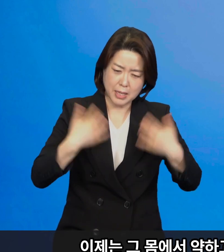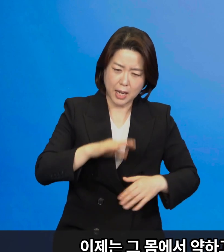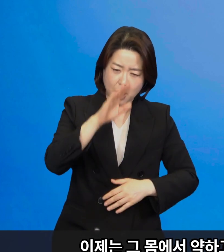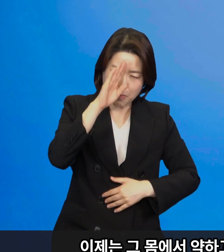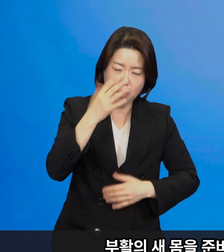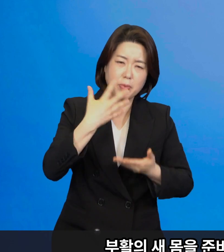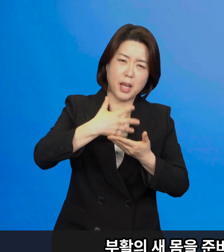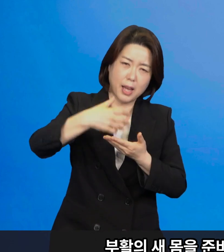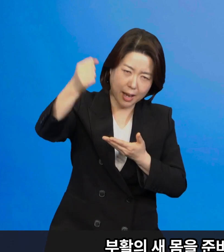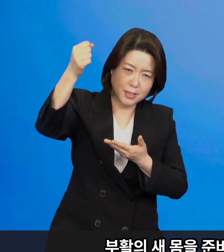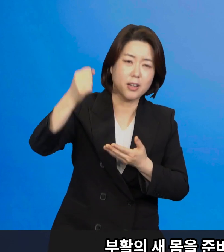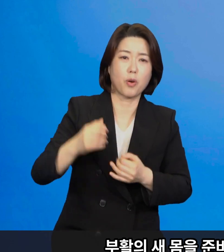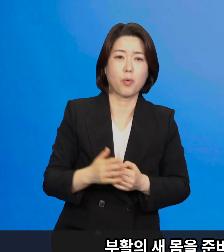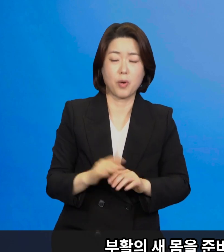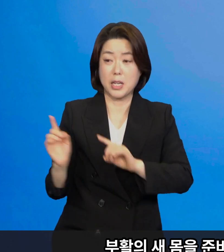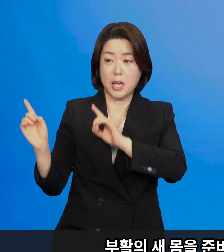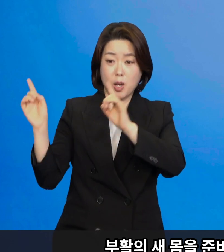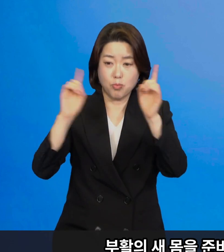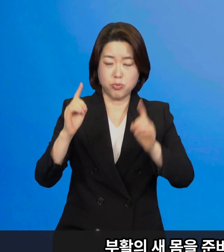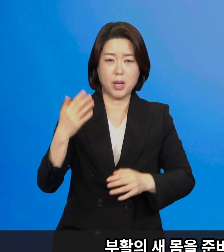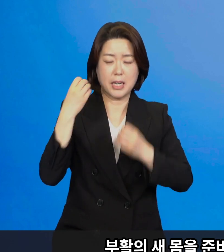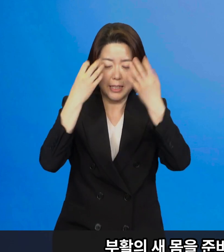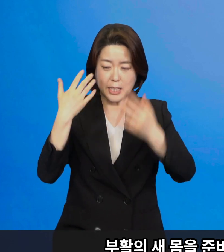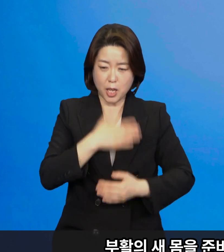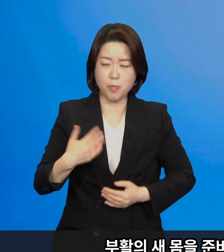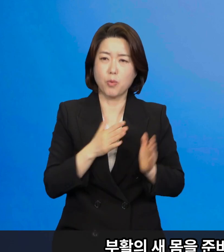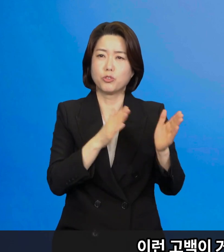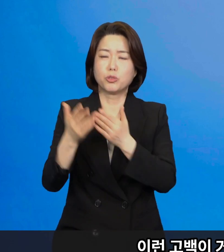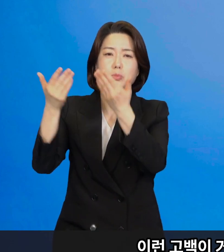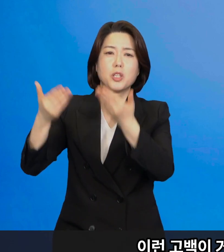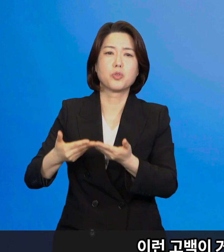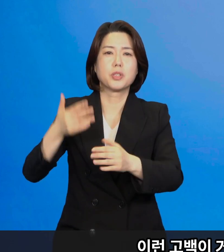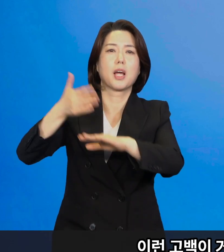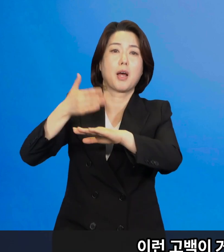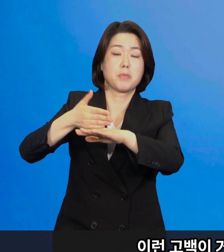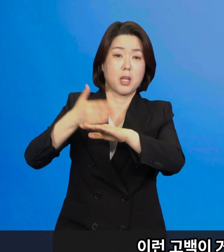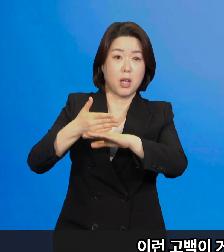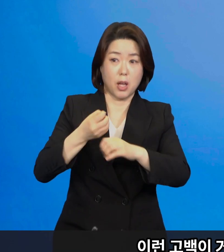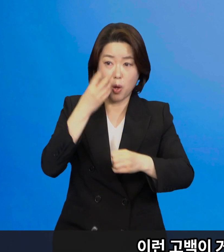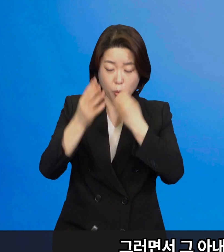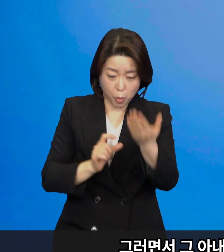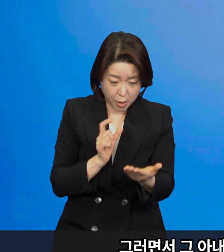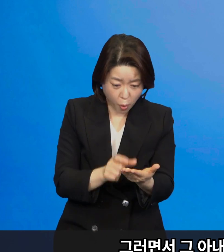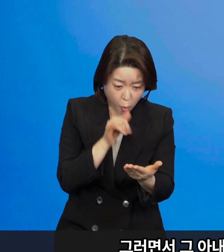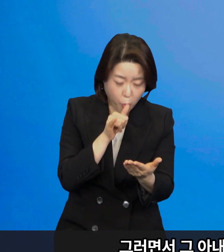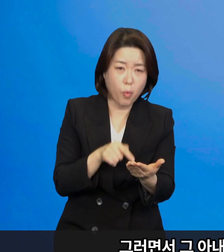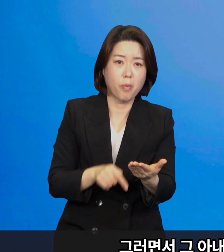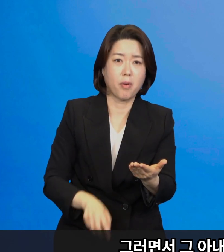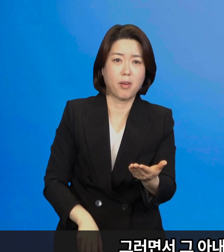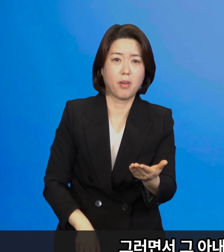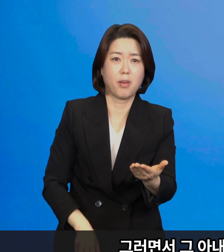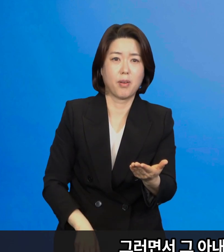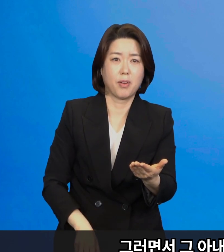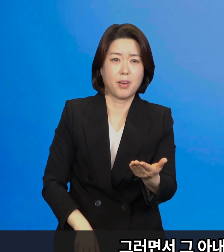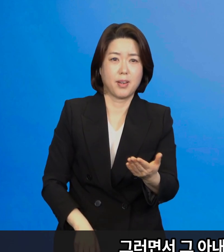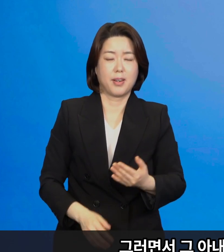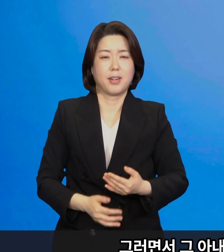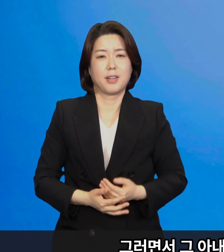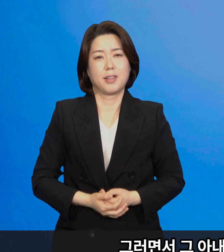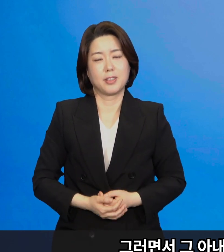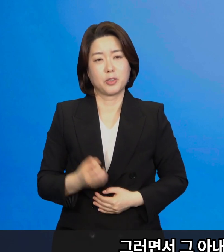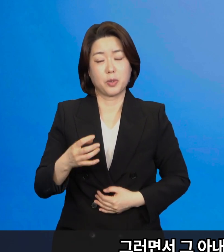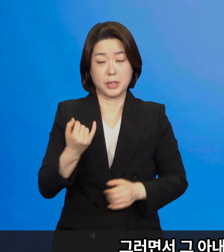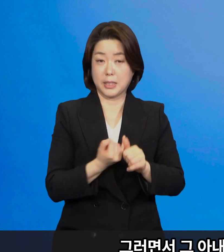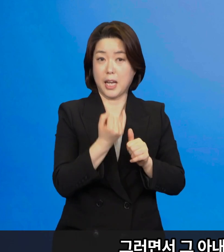다 가져가시고 부활의 새 몸을 준비해 주시니 감사합니다. 이런 고백이 거기에 있었습니다. 그러면서 그